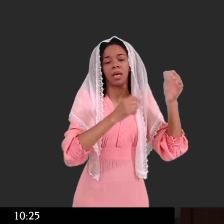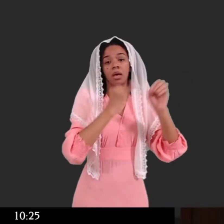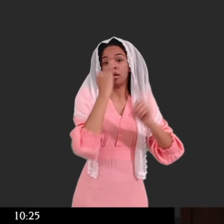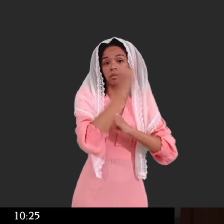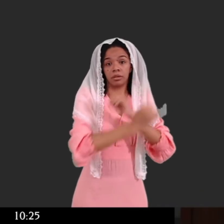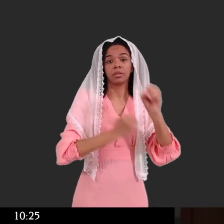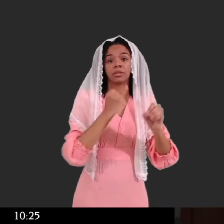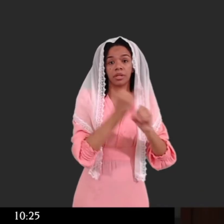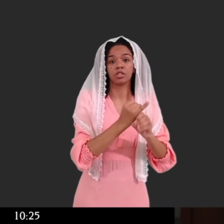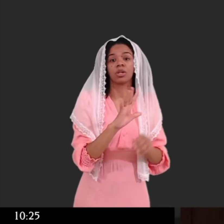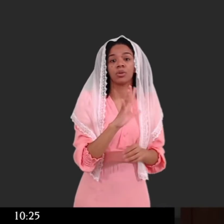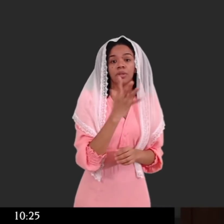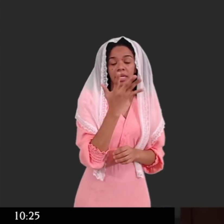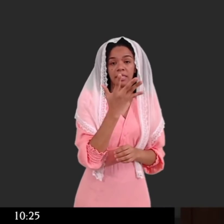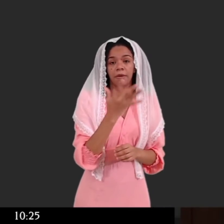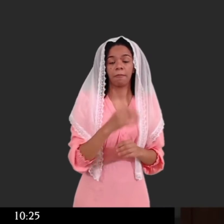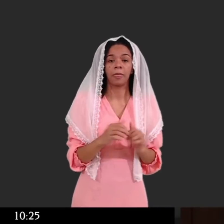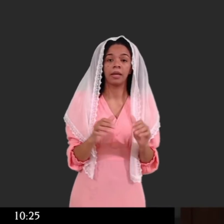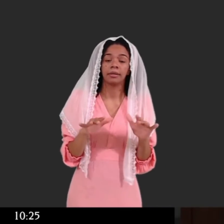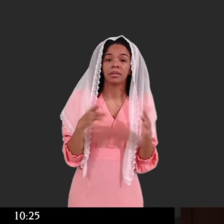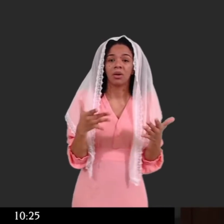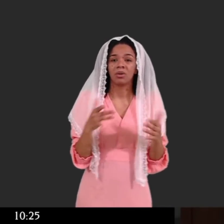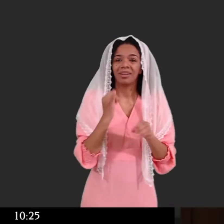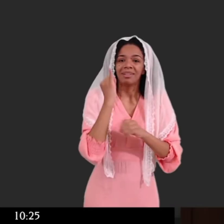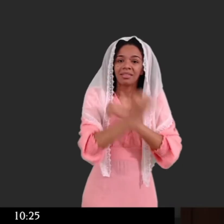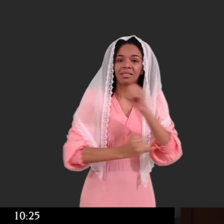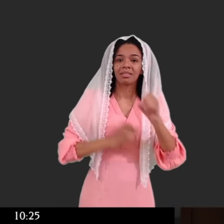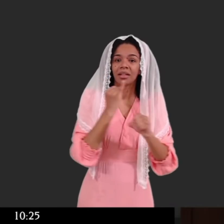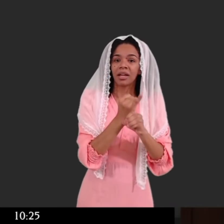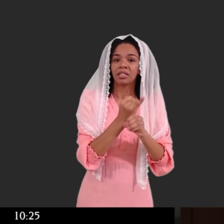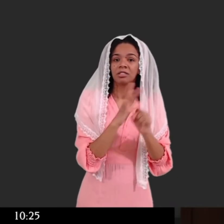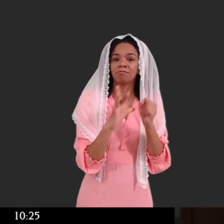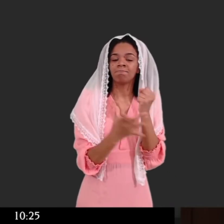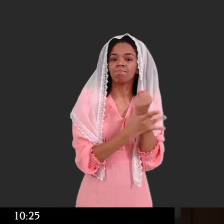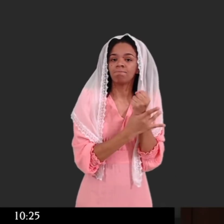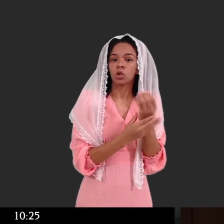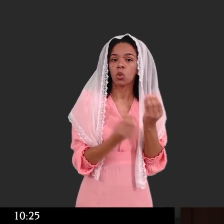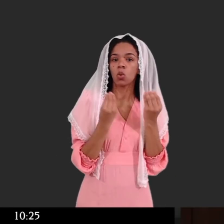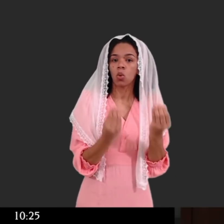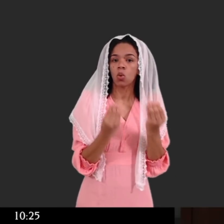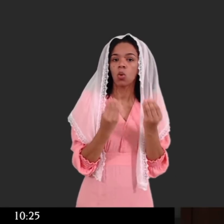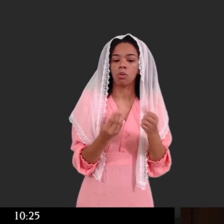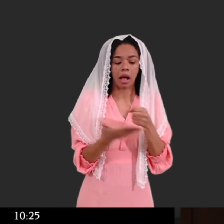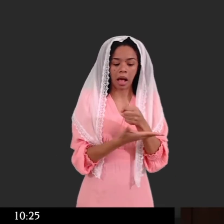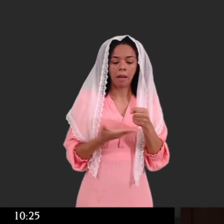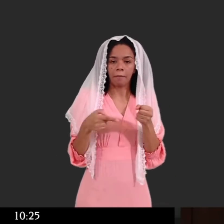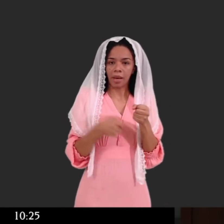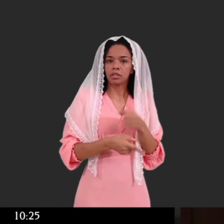internet, o que eu posso ter segurança na internet é quando eu conheço a fonte que originou a